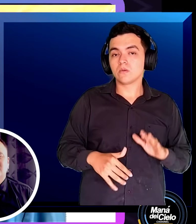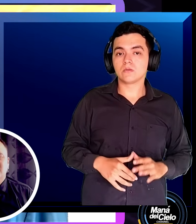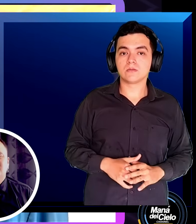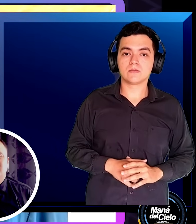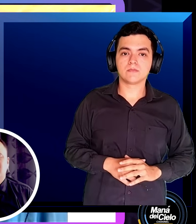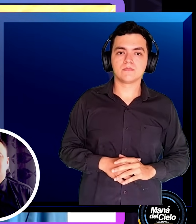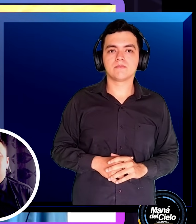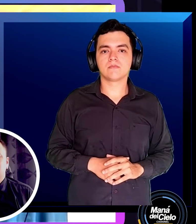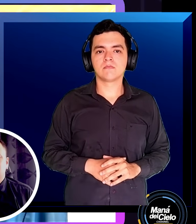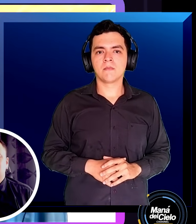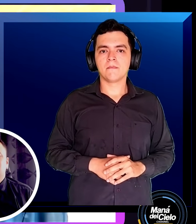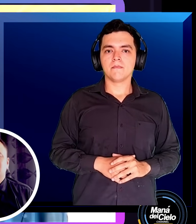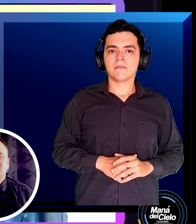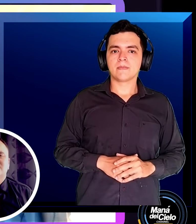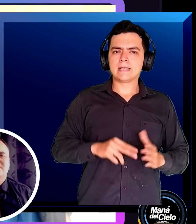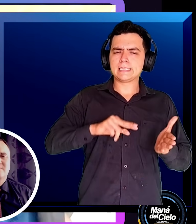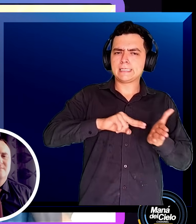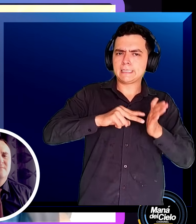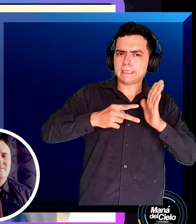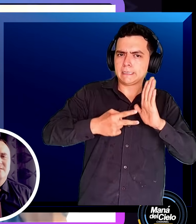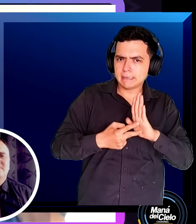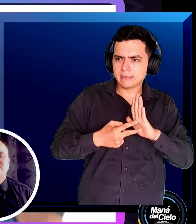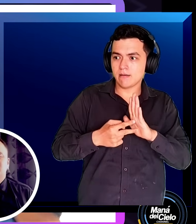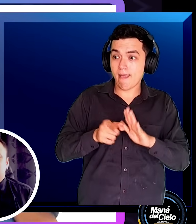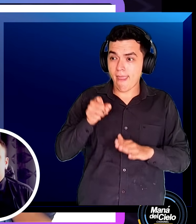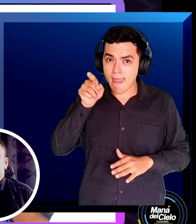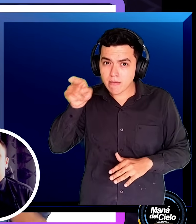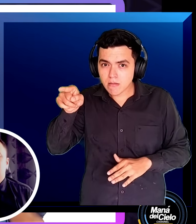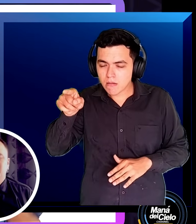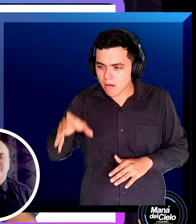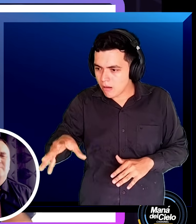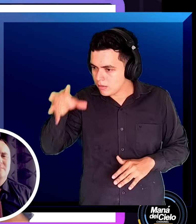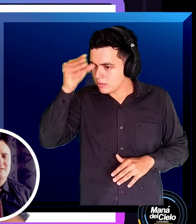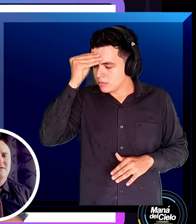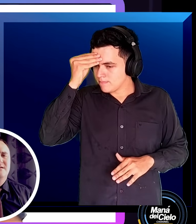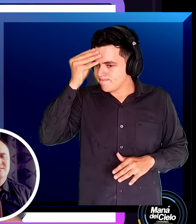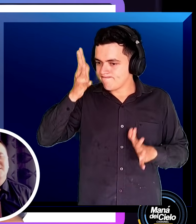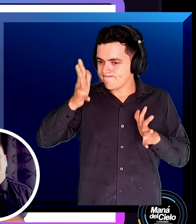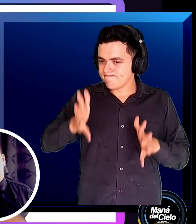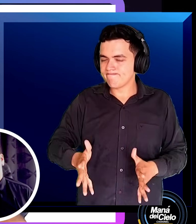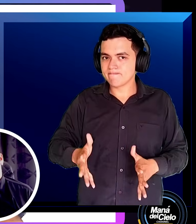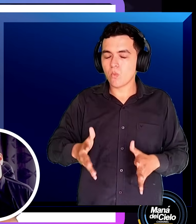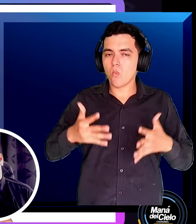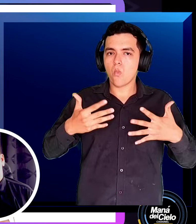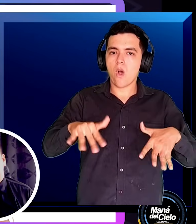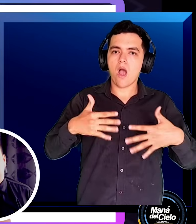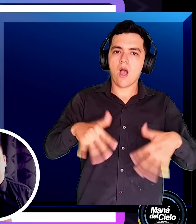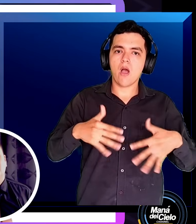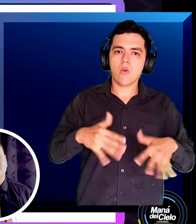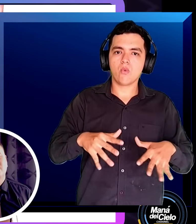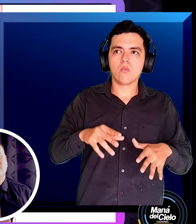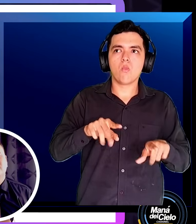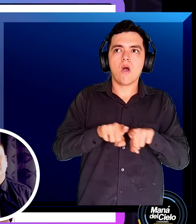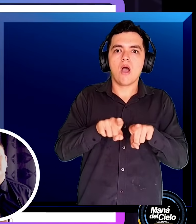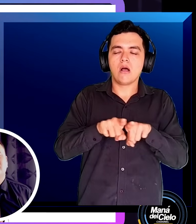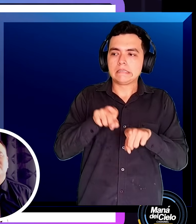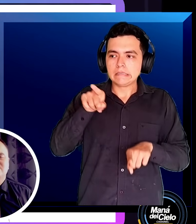programas. Pero ¿por qué se refirió precisamente casa de